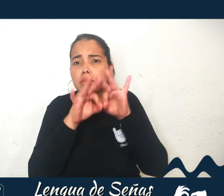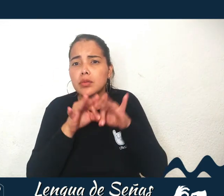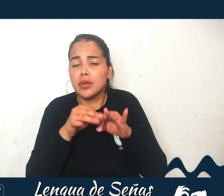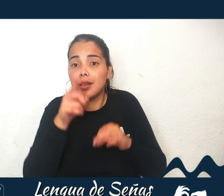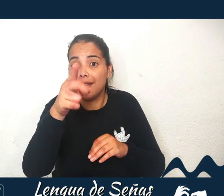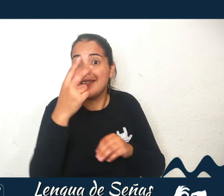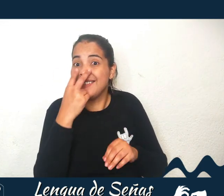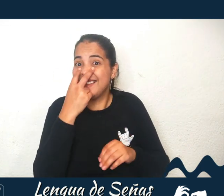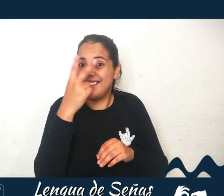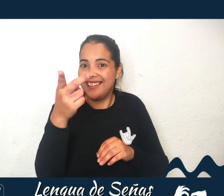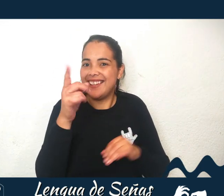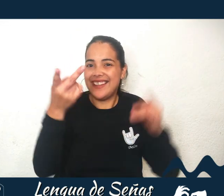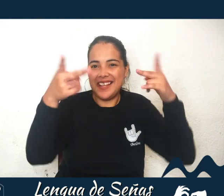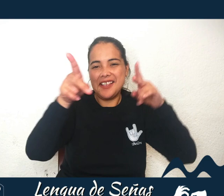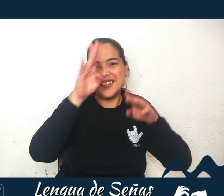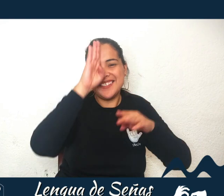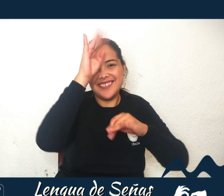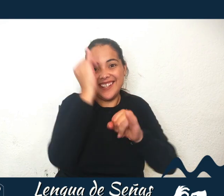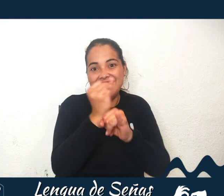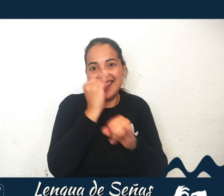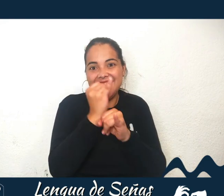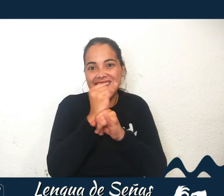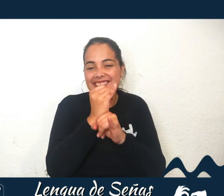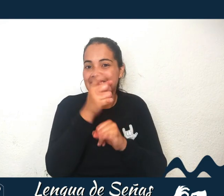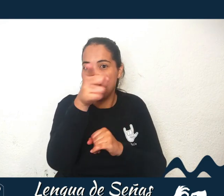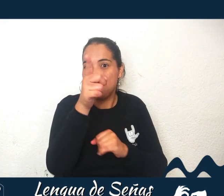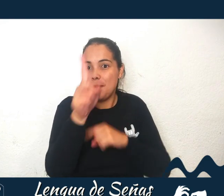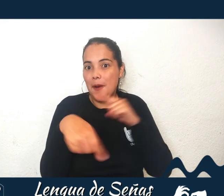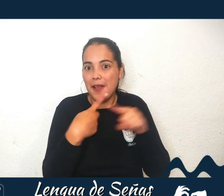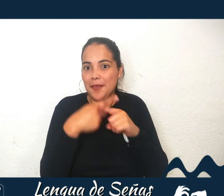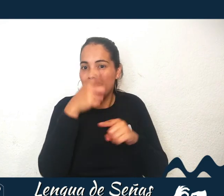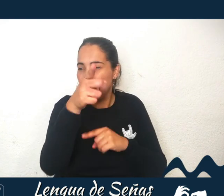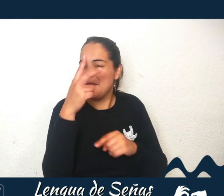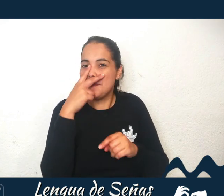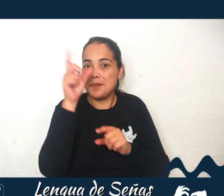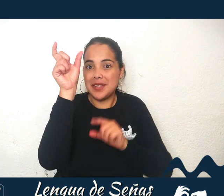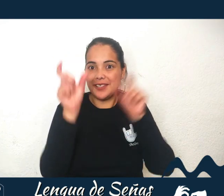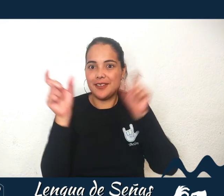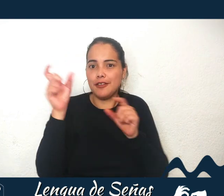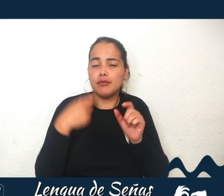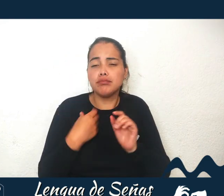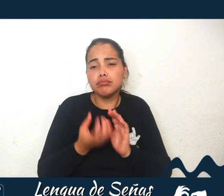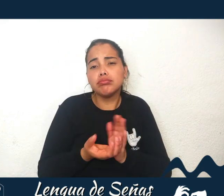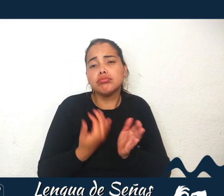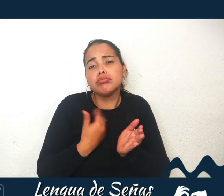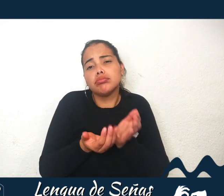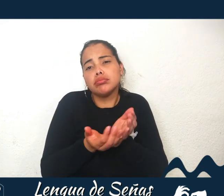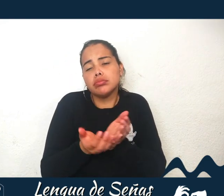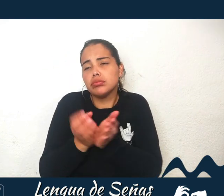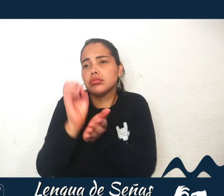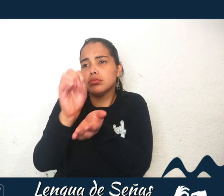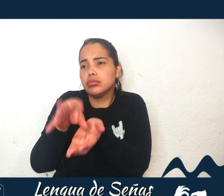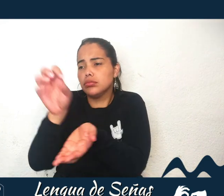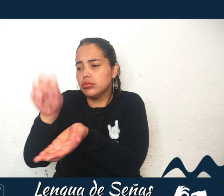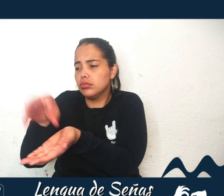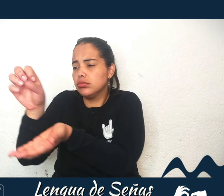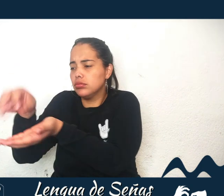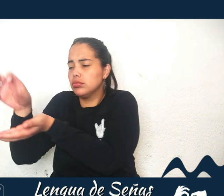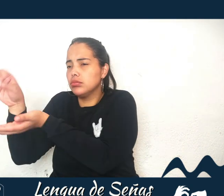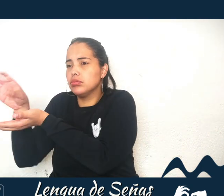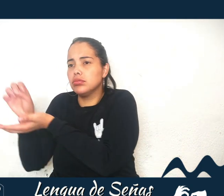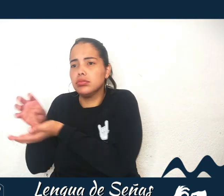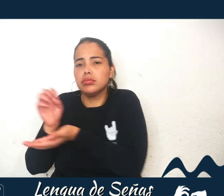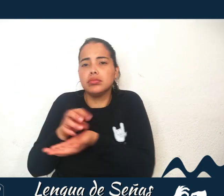o al ministerio del diácono, que es servir a las mesas, es dar un servicio en beneficio de algo, de alguien. Pero